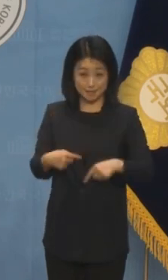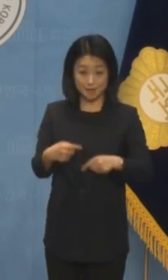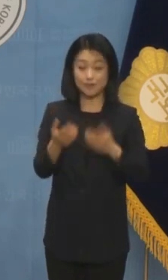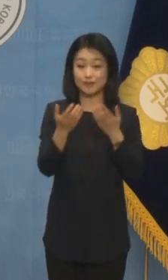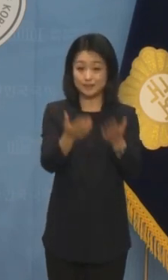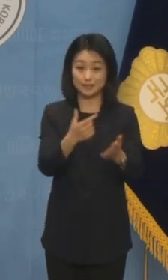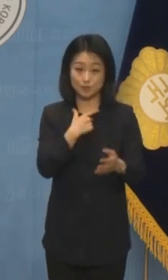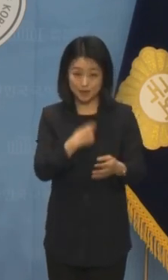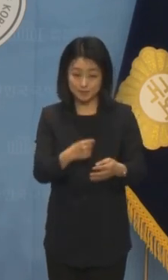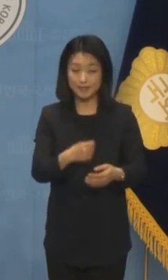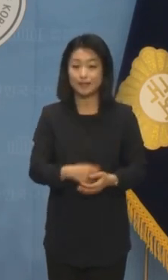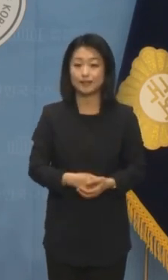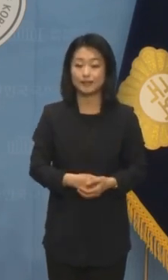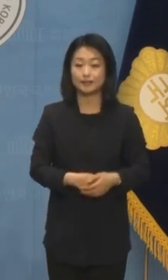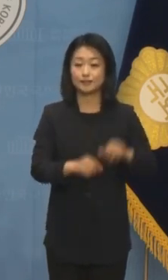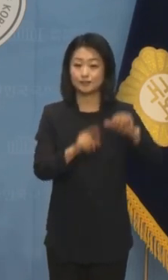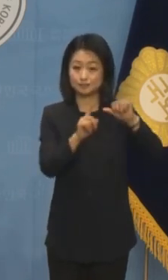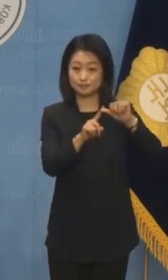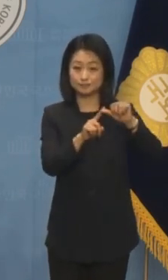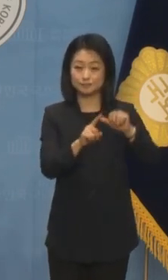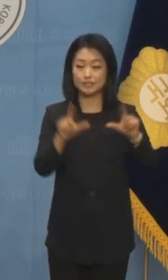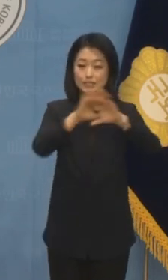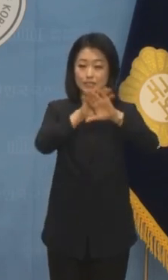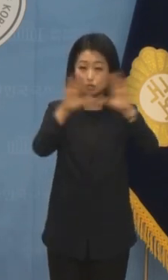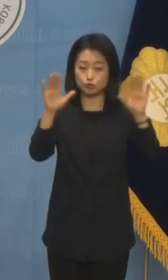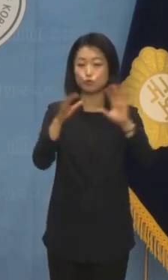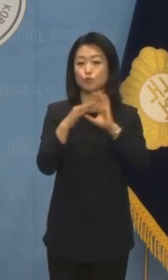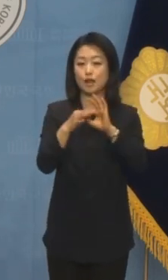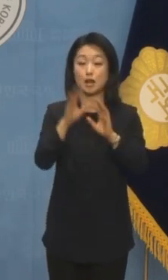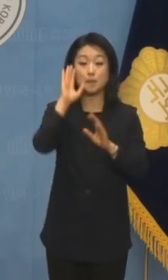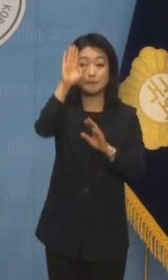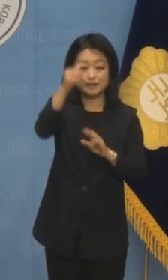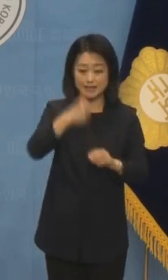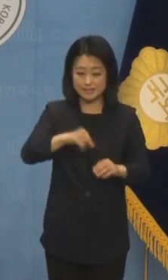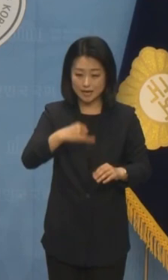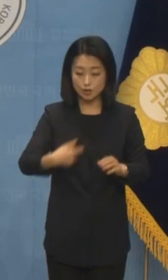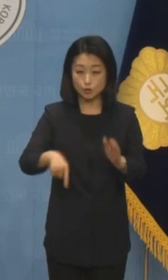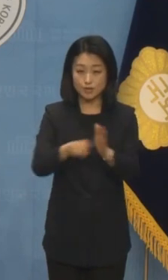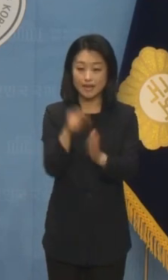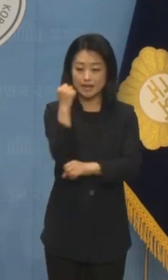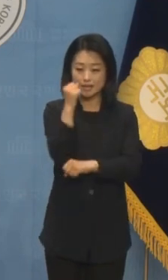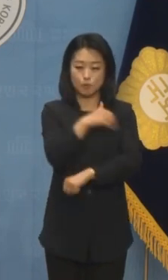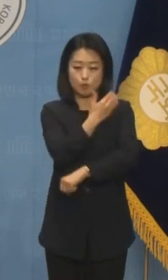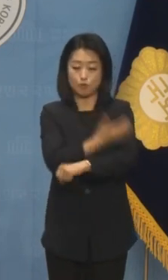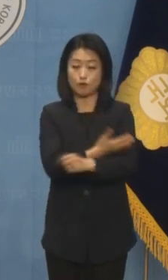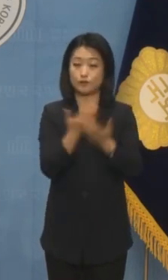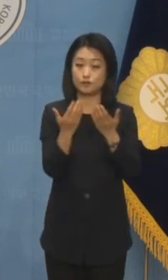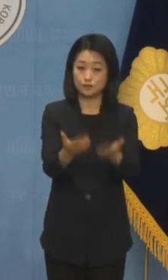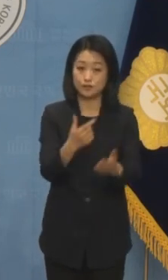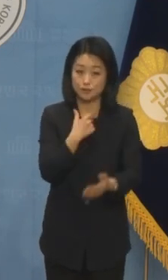확대하겠습니다. 하나, 기후 정의를 통해 미래 세대의 기본권을 지키겠습니다.